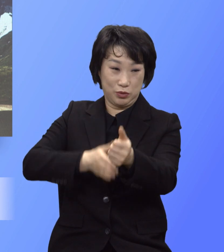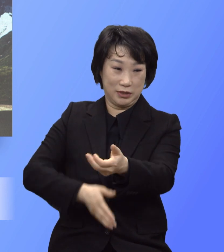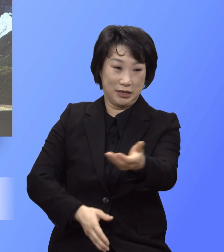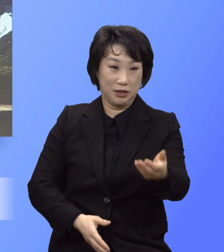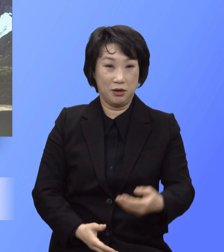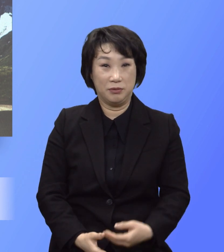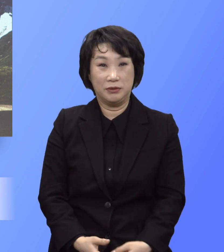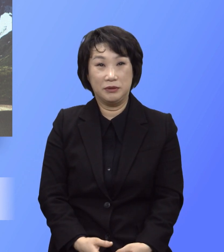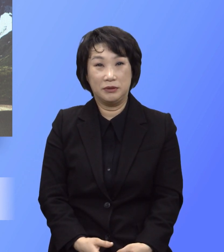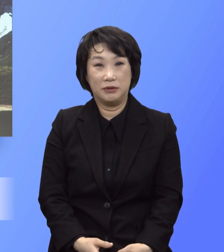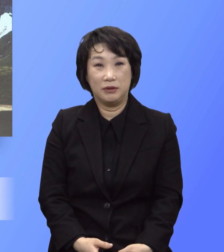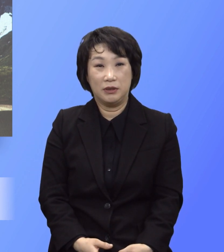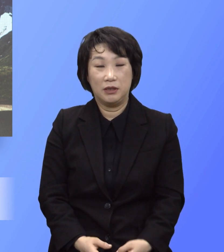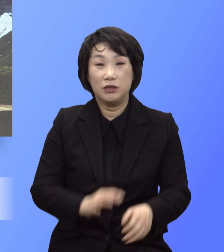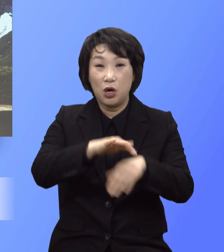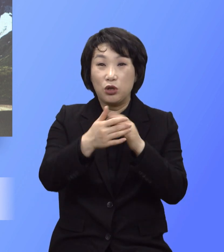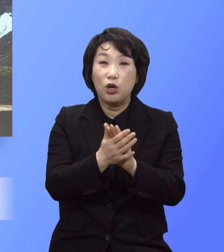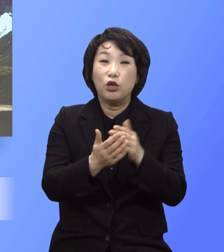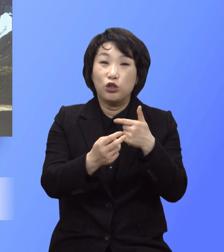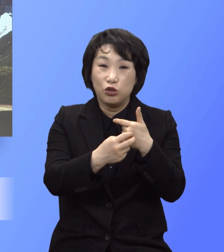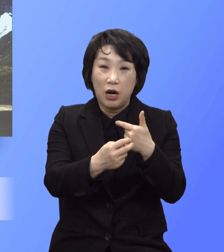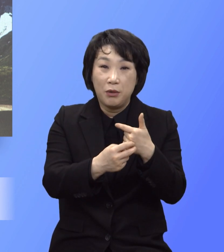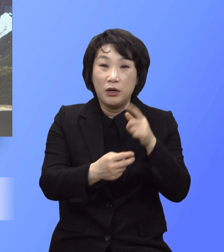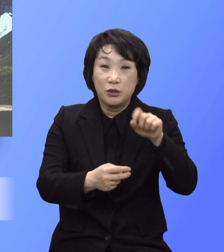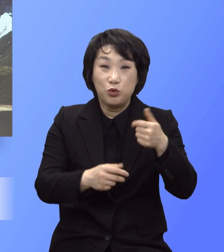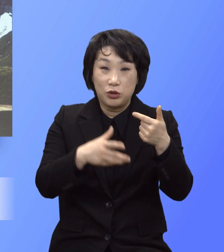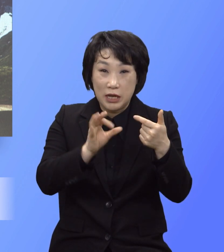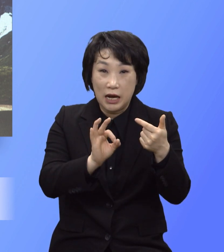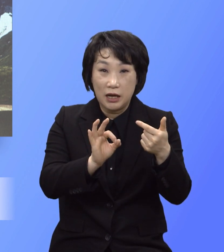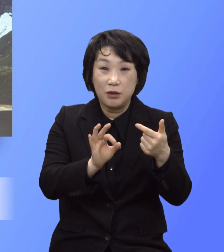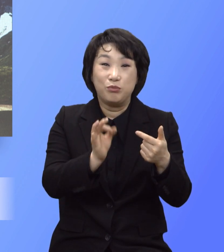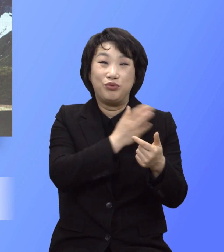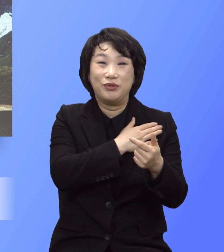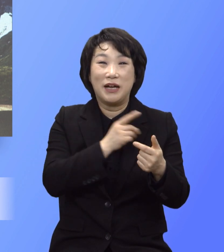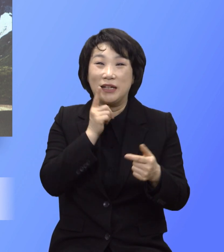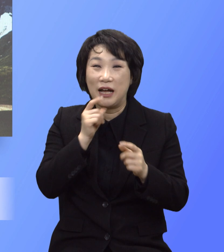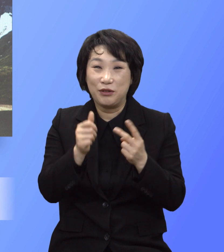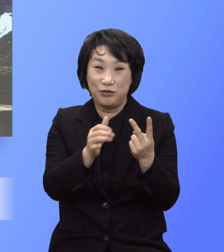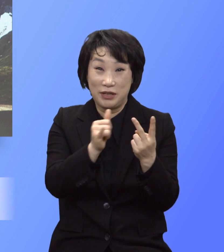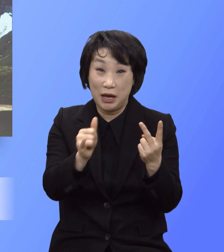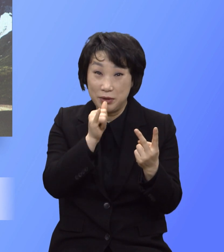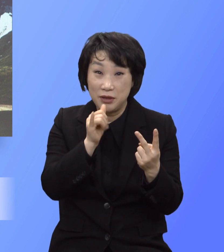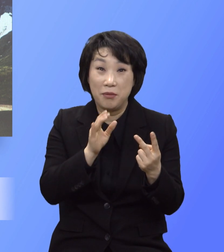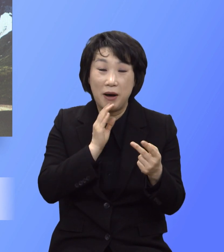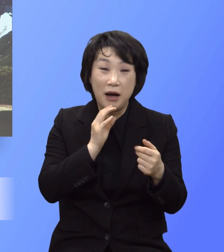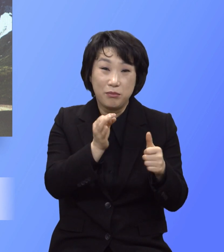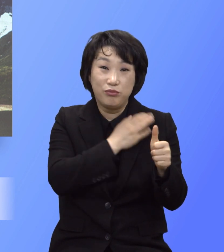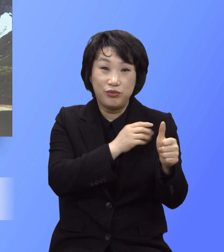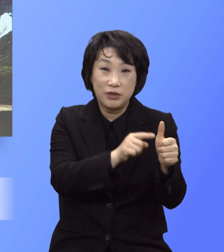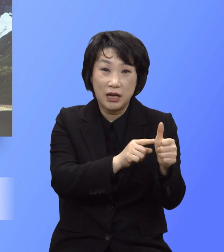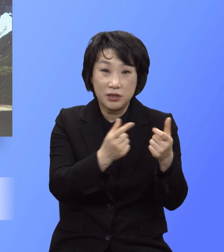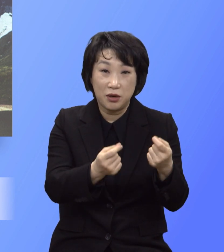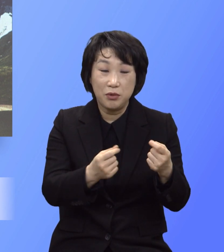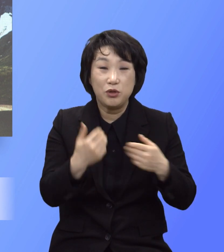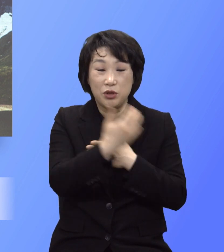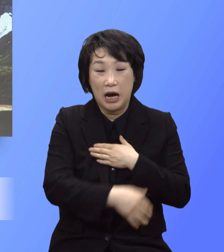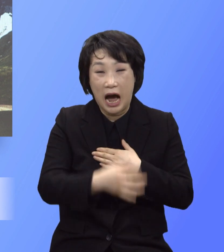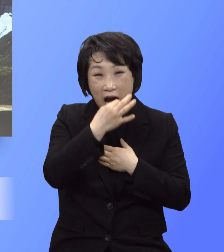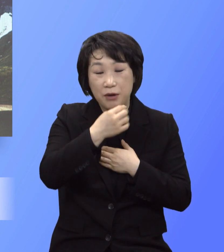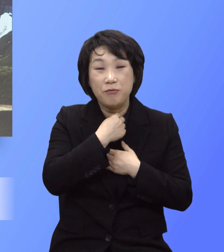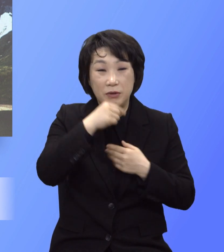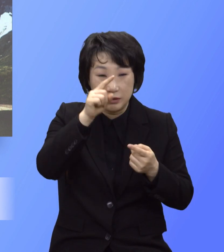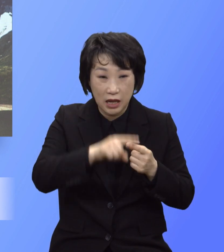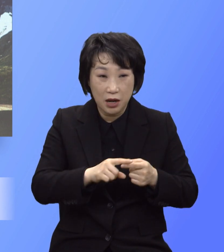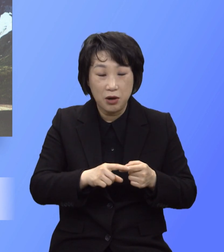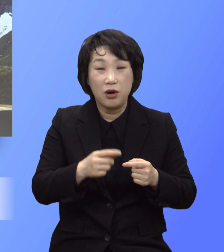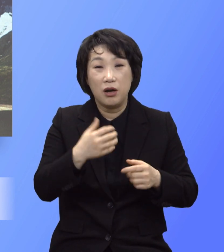말입니다. 누가 보면 16장에 어리석은 부자와 같이 육신으로 탈 때 육신의 요구대로